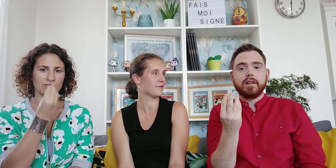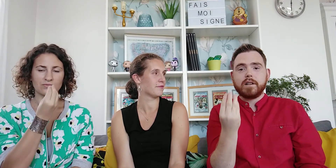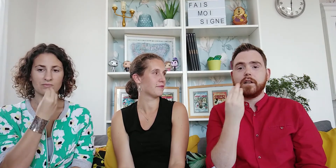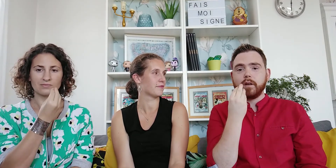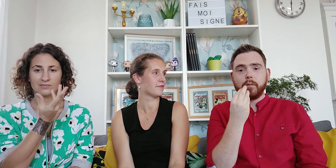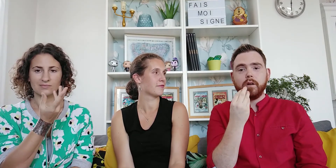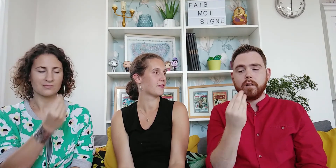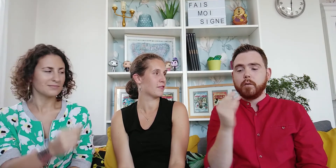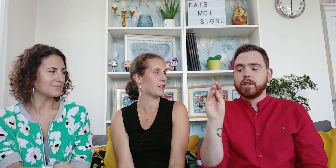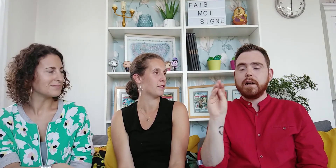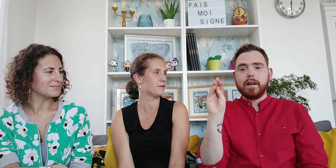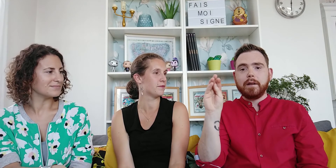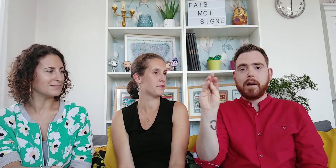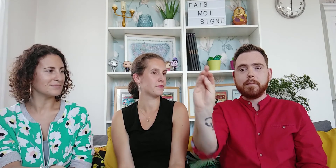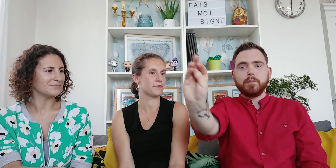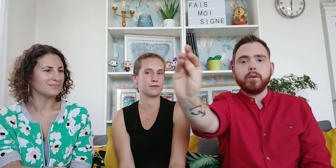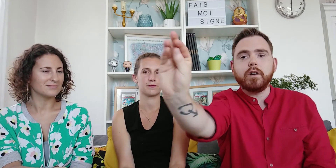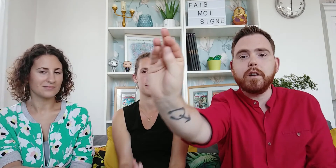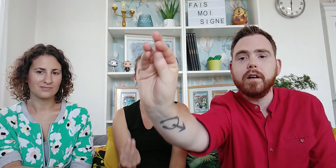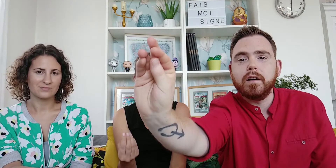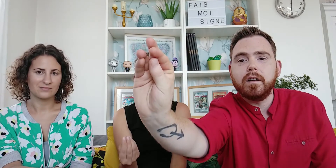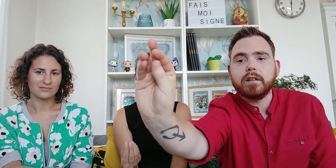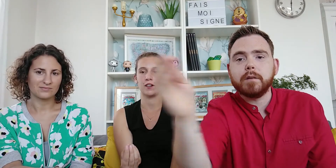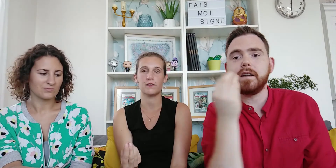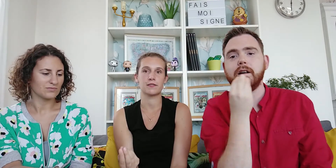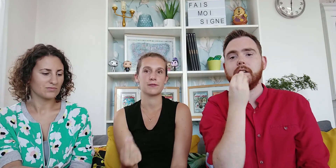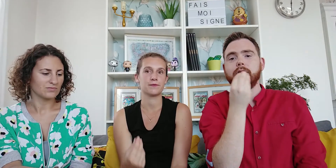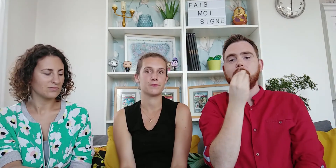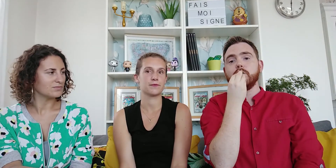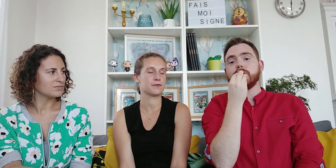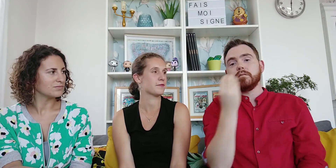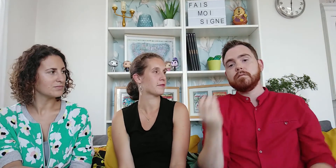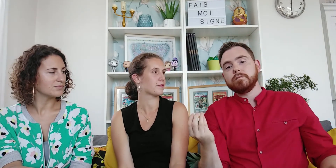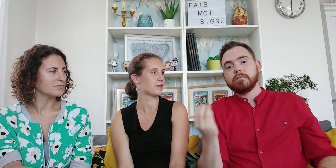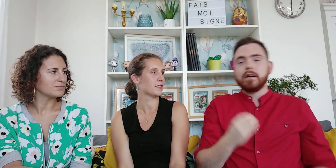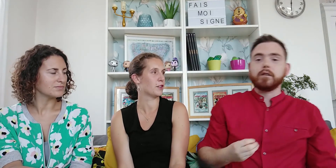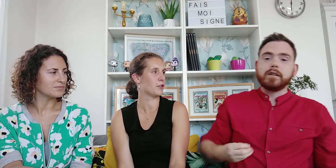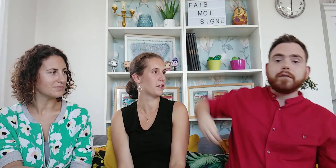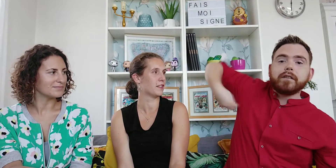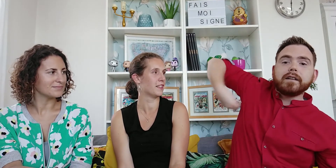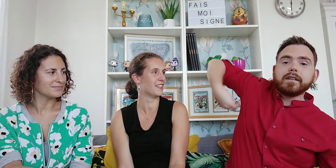déjà naturellement, manger, les mains un petit peu comme ça, vers la bouche, parce que si vous faites vers les